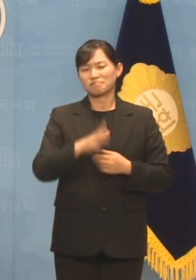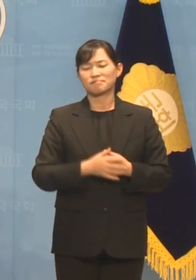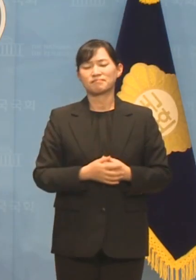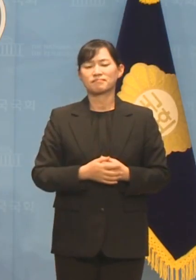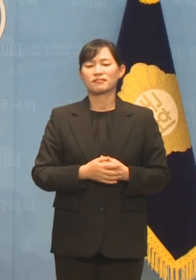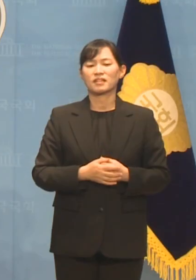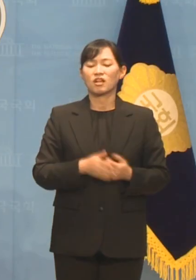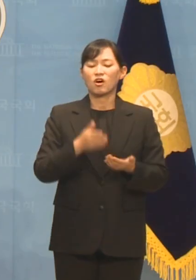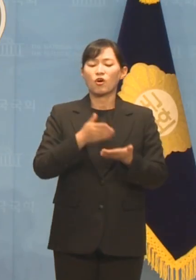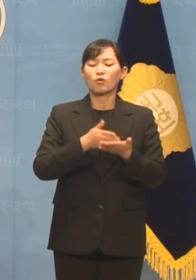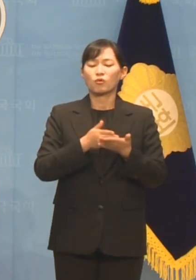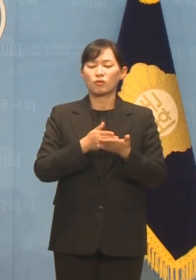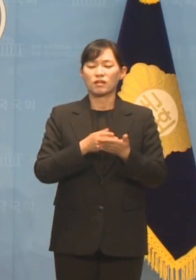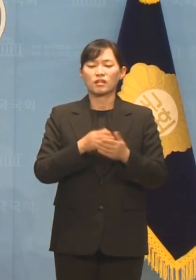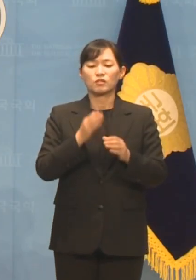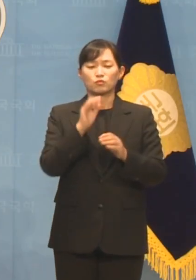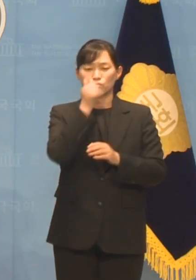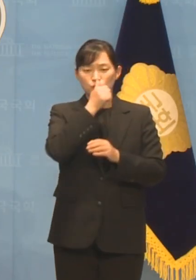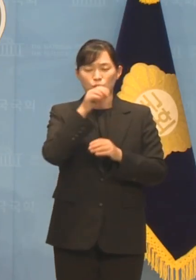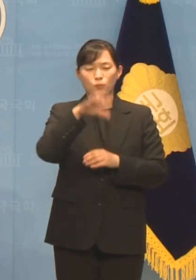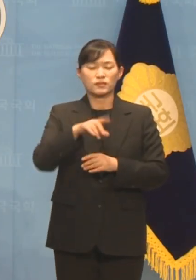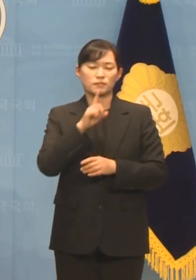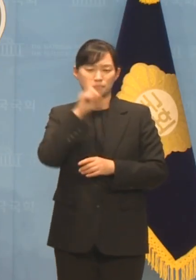아울러 언론중재위에 제소하였습니다.